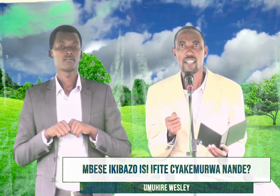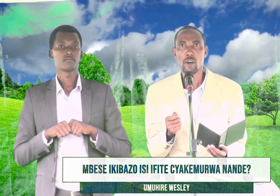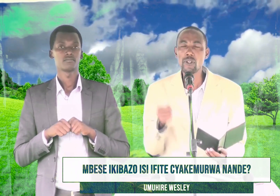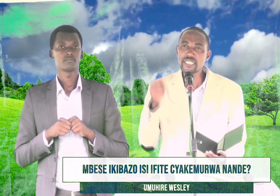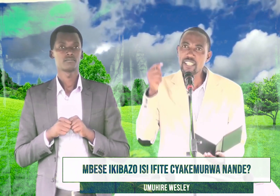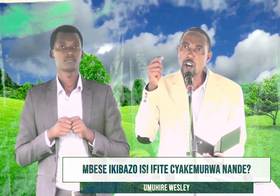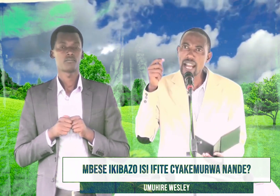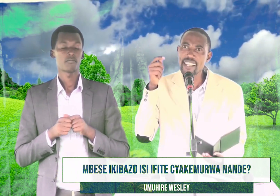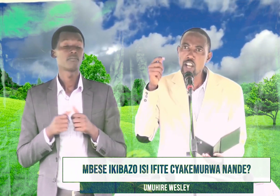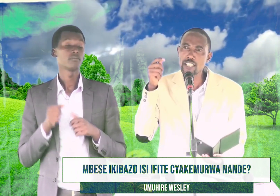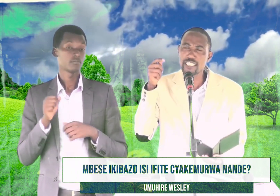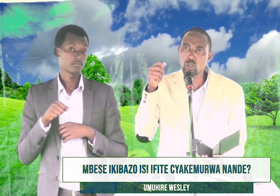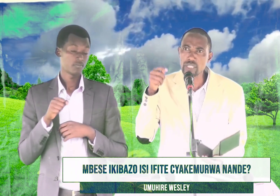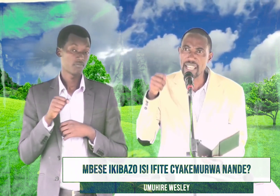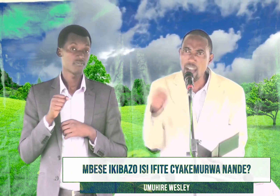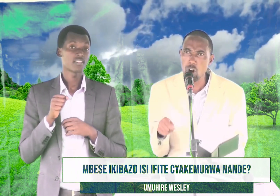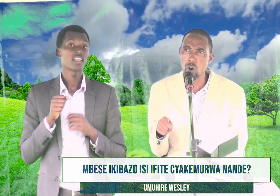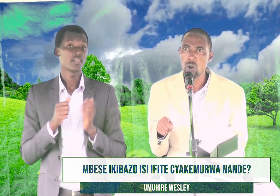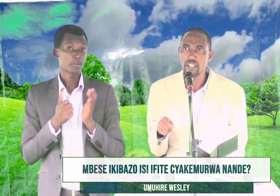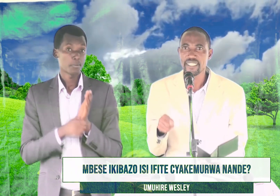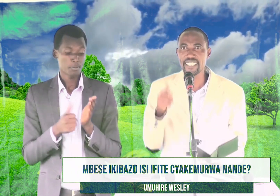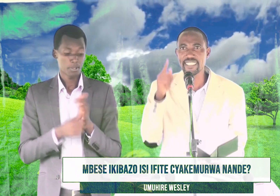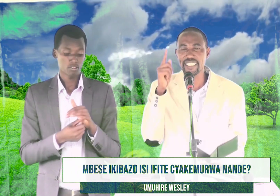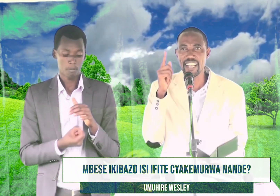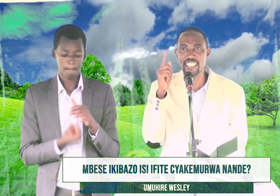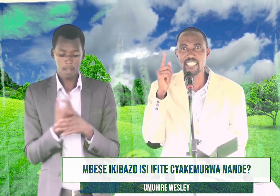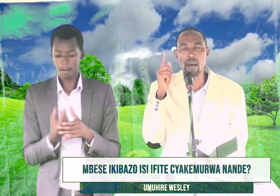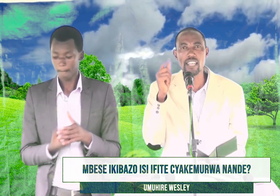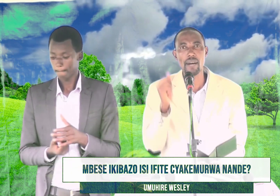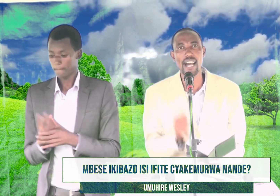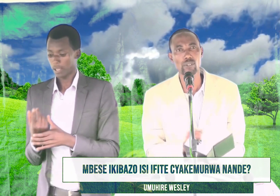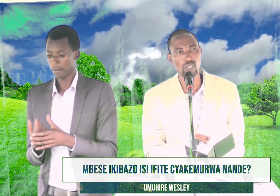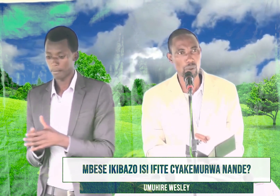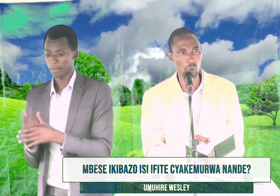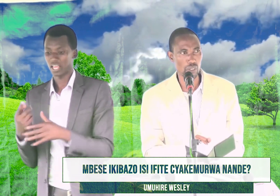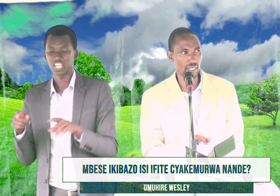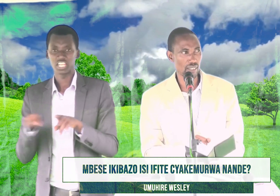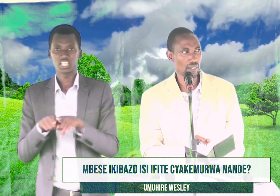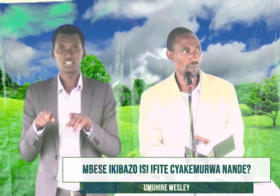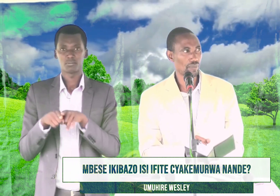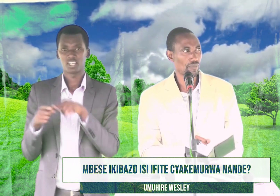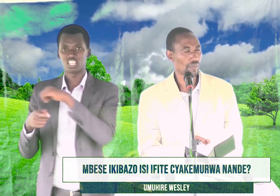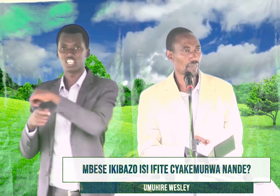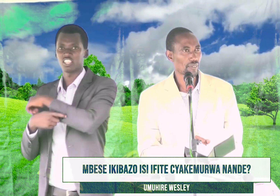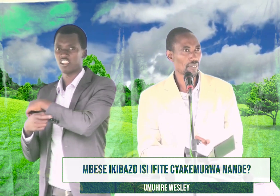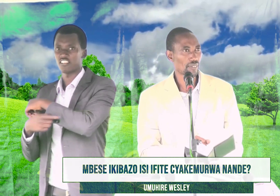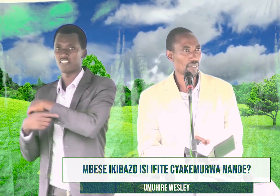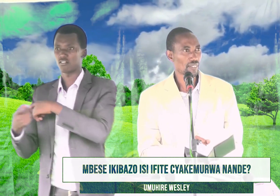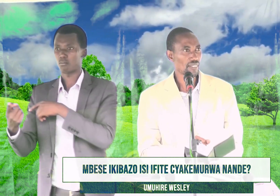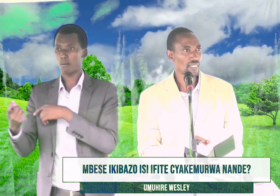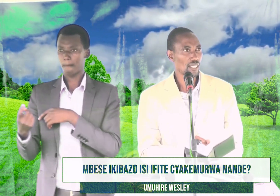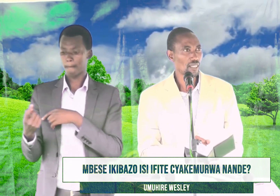préparé. Burya ingorane yose itugeraho ni ikigerageza Imana iba yaduteguriye.